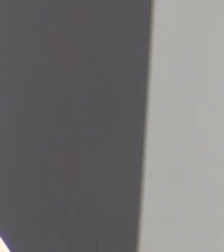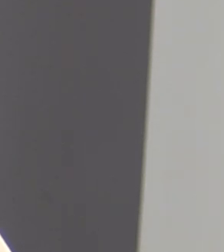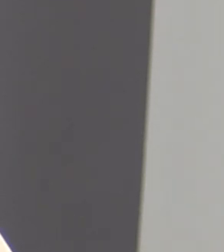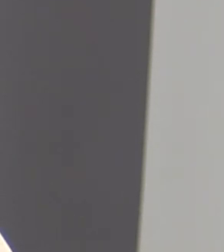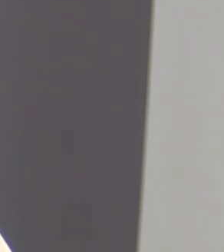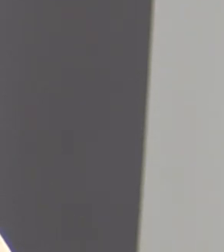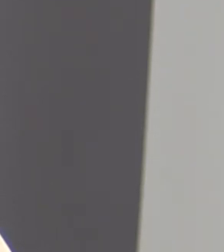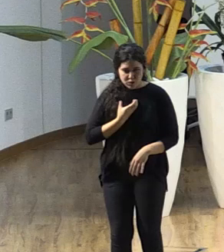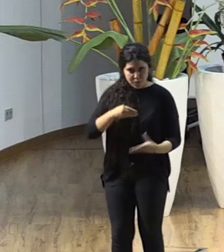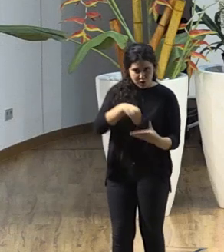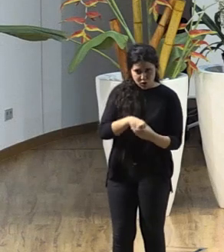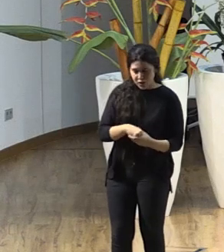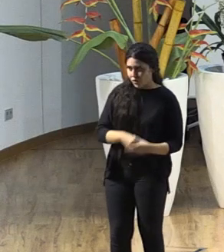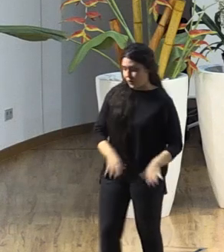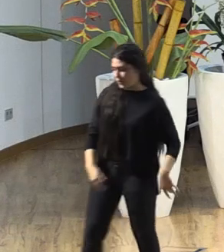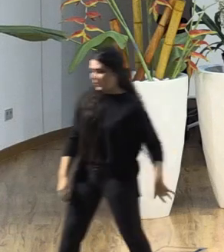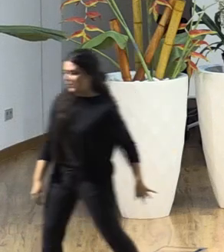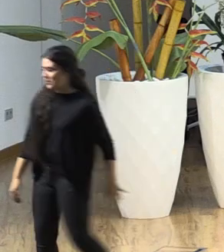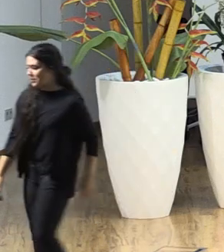el ayuntamiento.